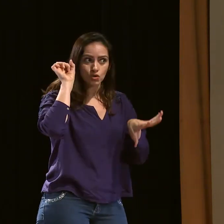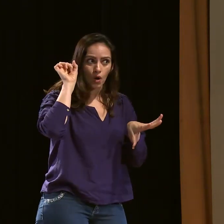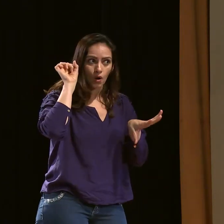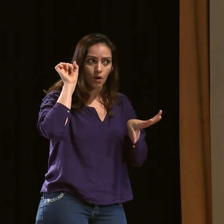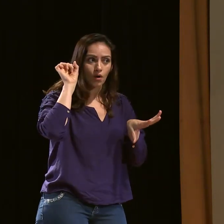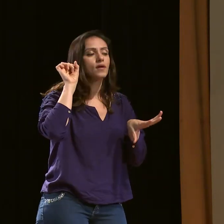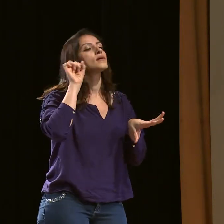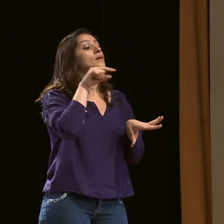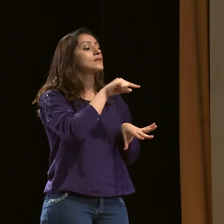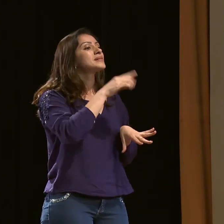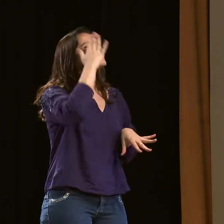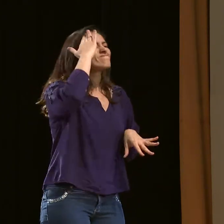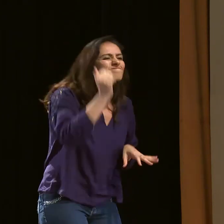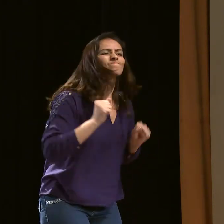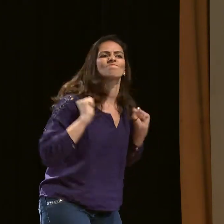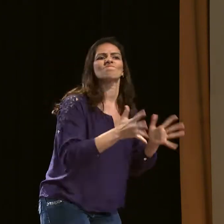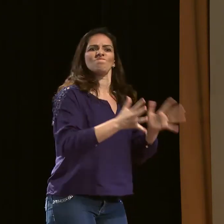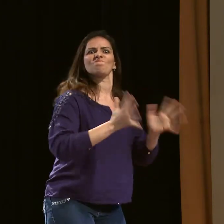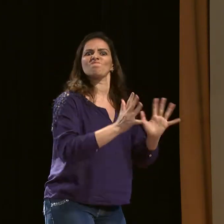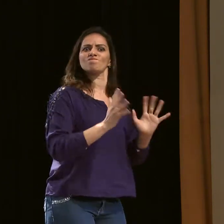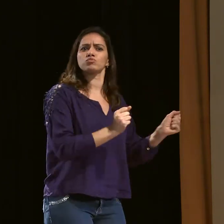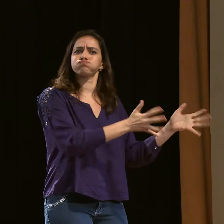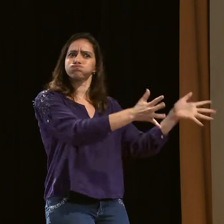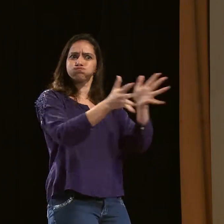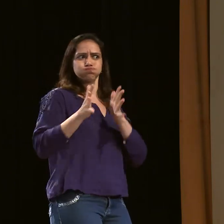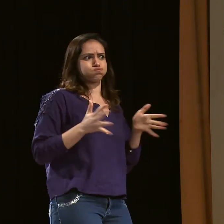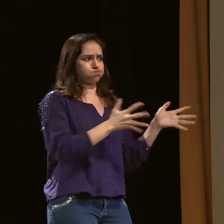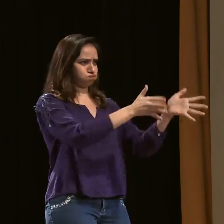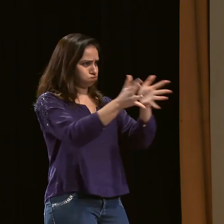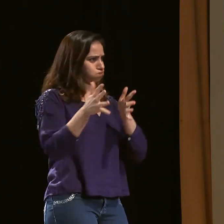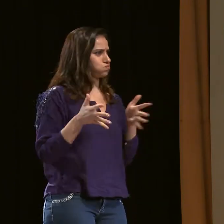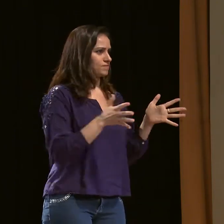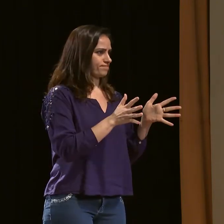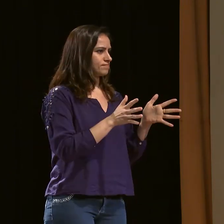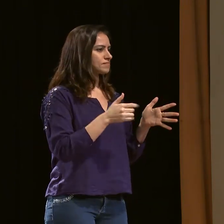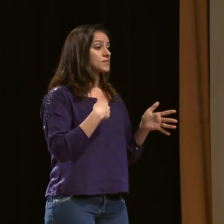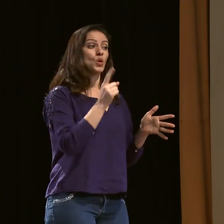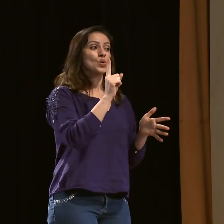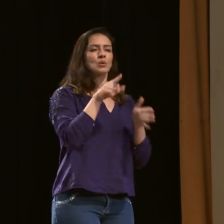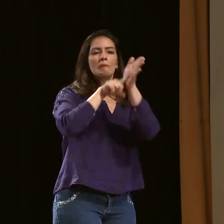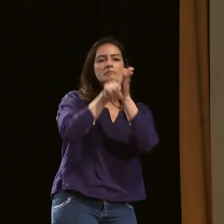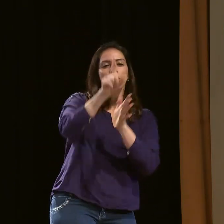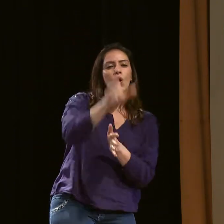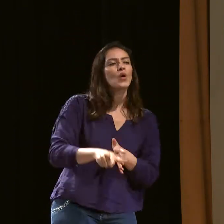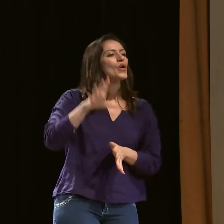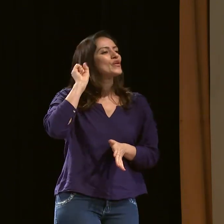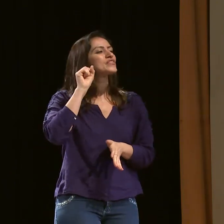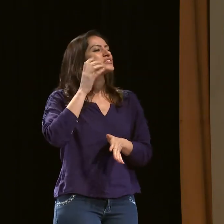ouvintes, somente ouvintes, que ouvintes que tinham uma boa fluência, que sabiam língua de sinais. E eu não fiz uma